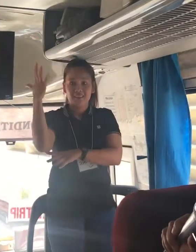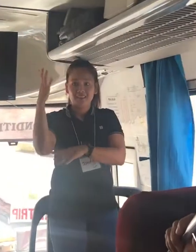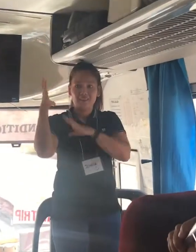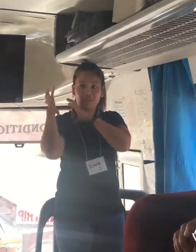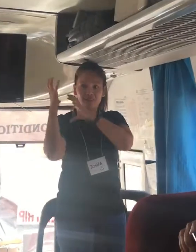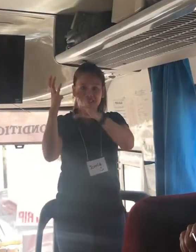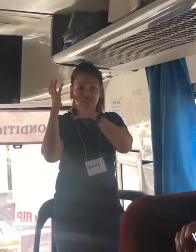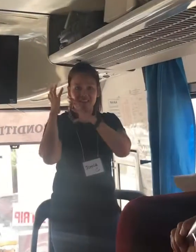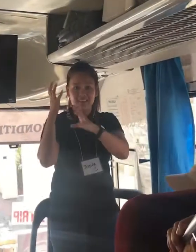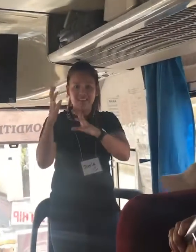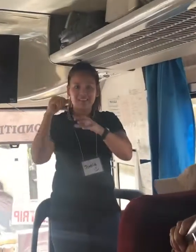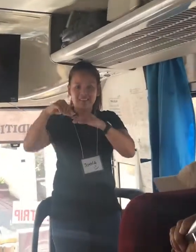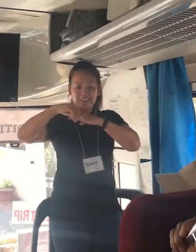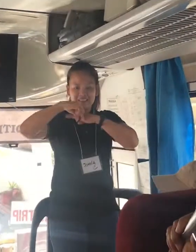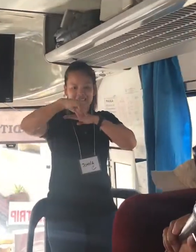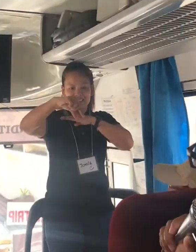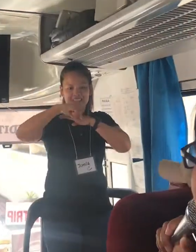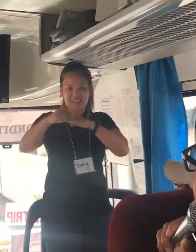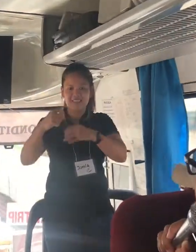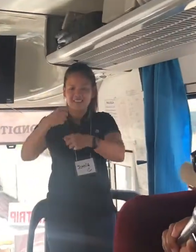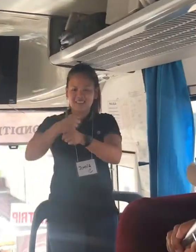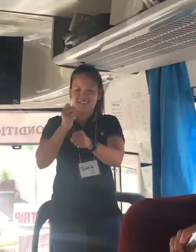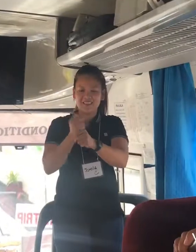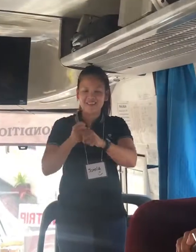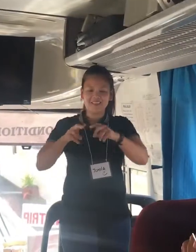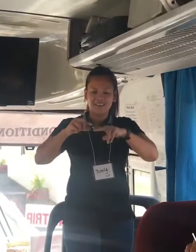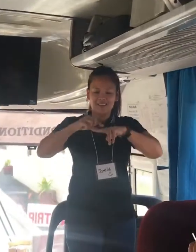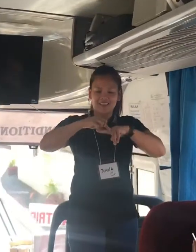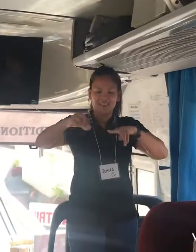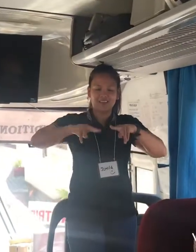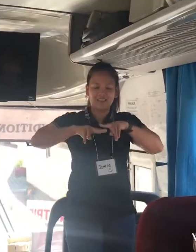so, yung mga kahoy din ng nyog, yung mga dahon nito,